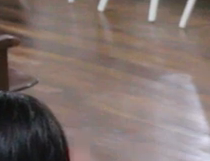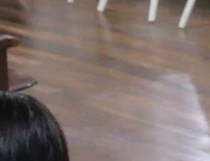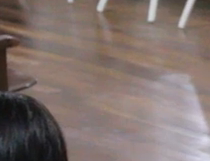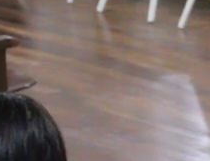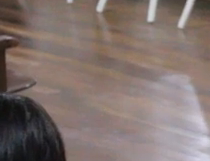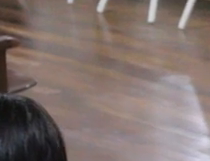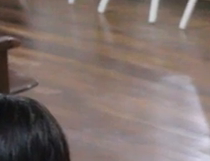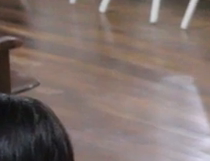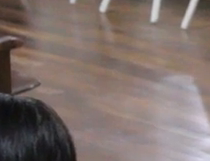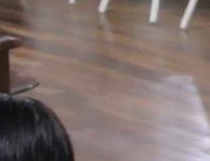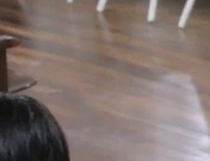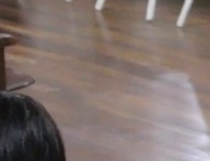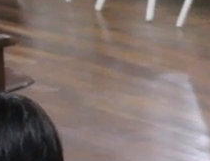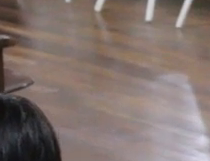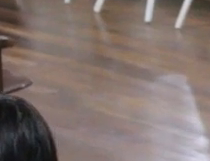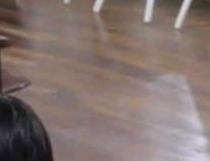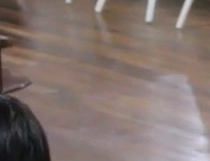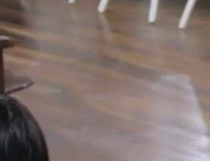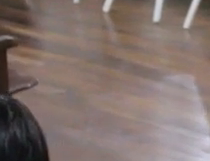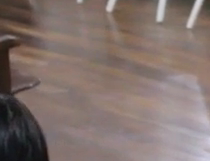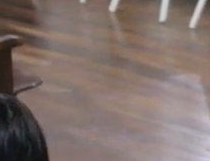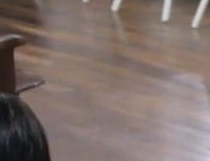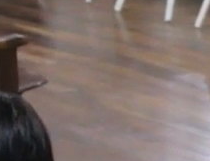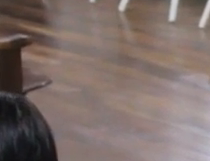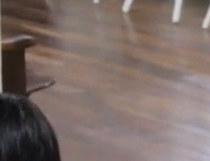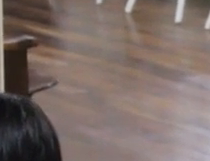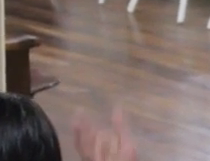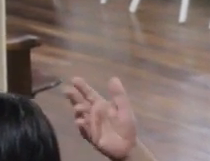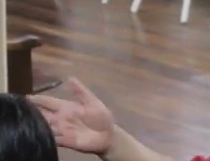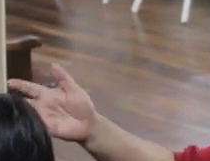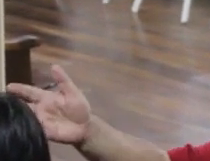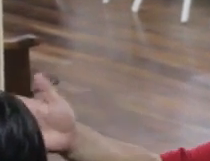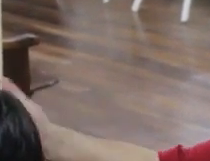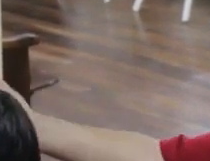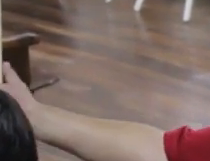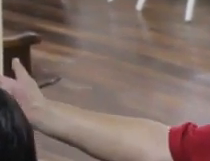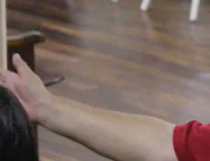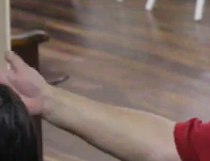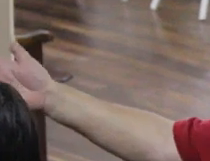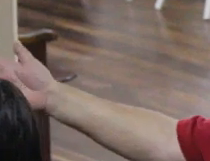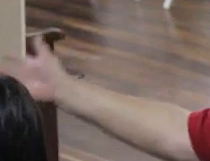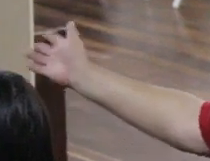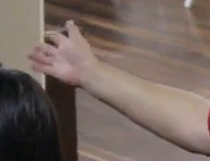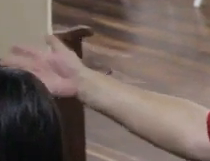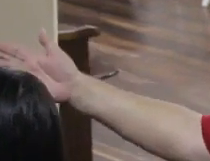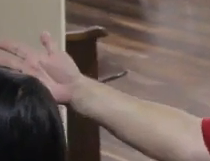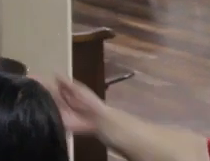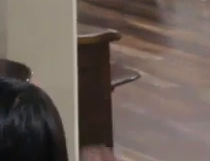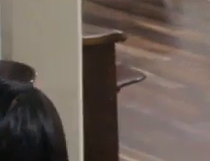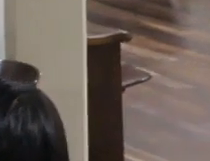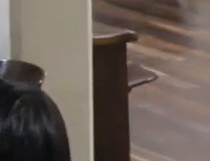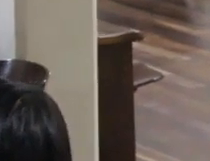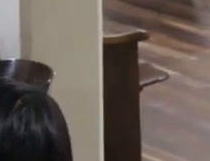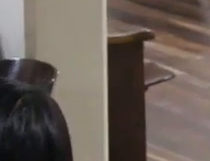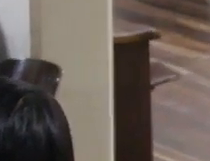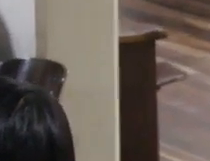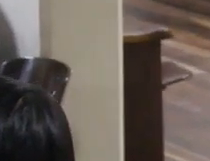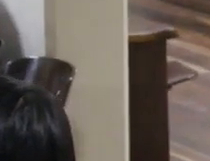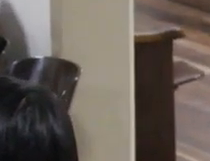Tem pesquisas que nós fazemos lá naquela região e tal, muitas coisas históricas. Então, eu também me coloco à disposição, o Ivan sabe, o Almeida